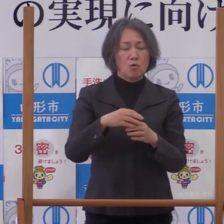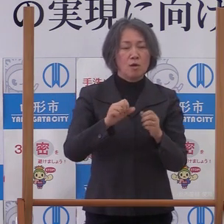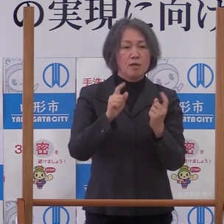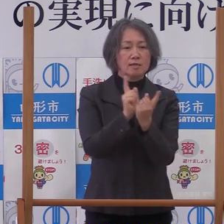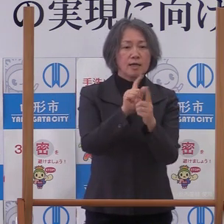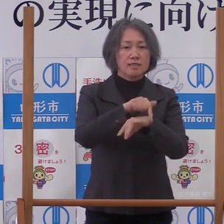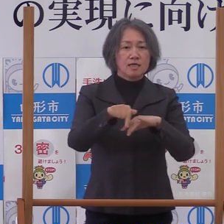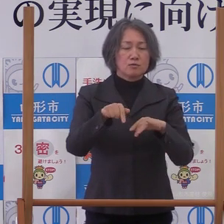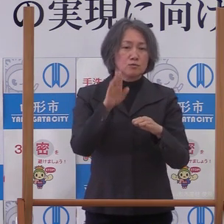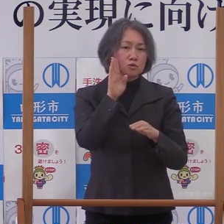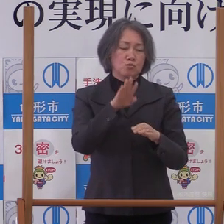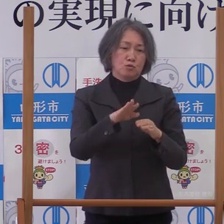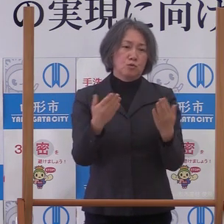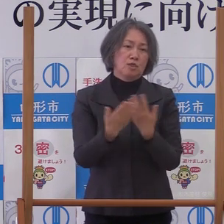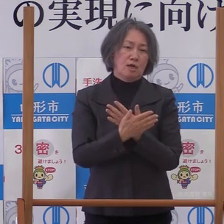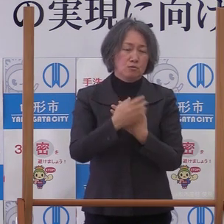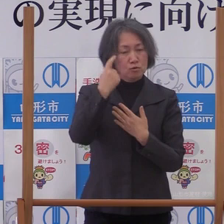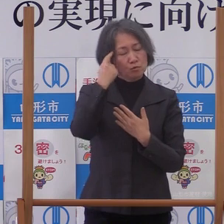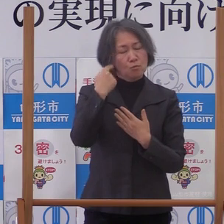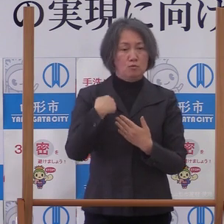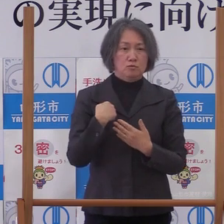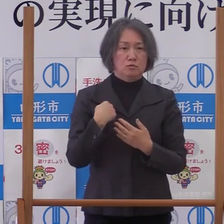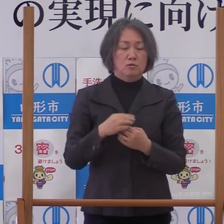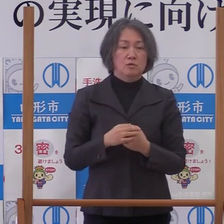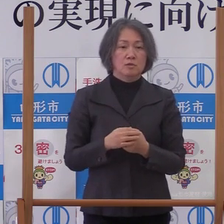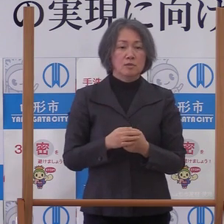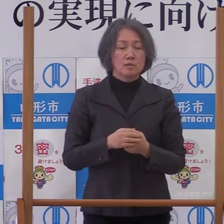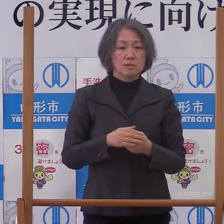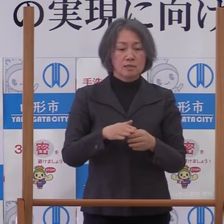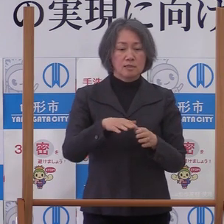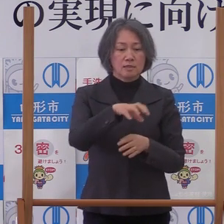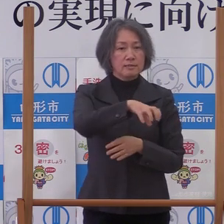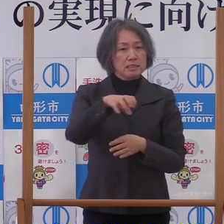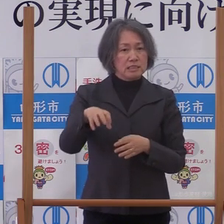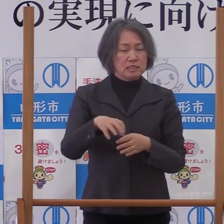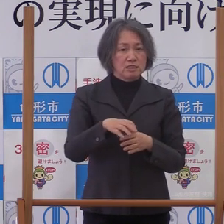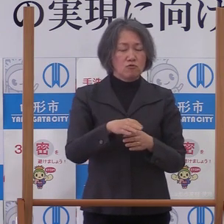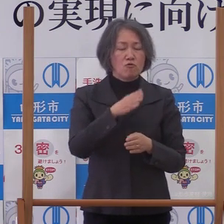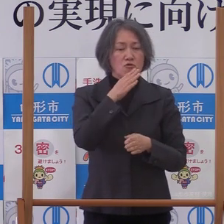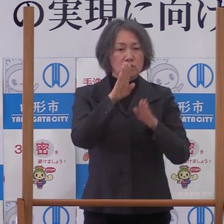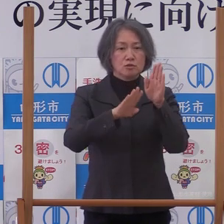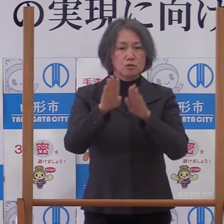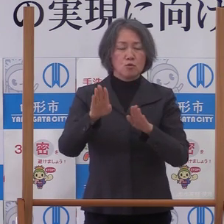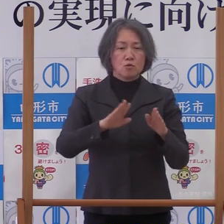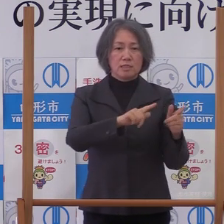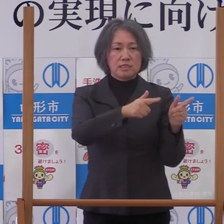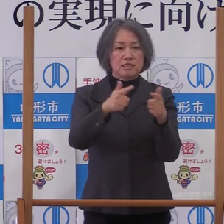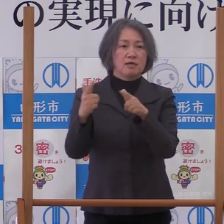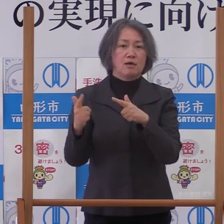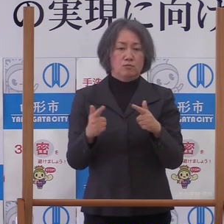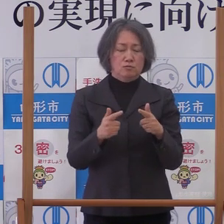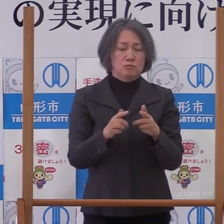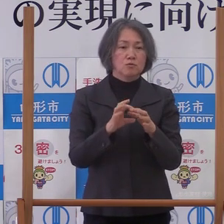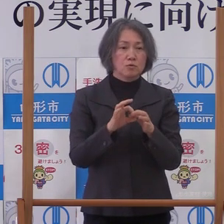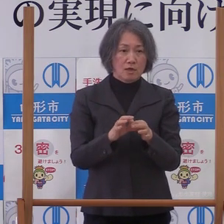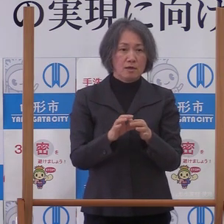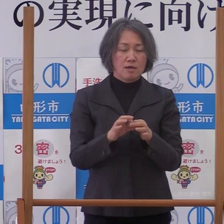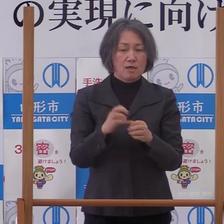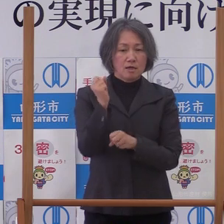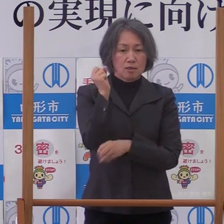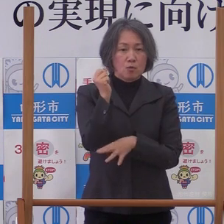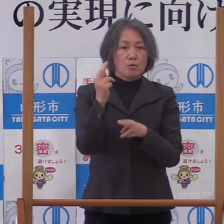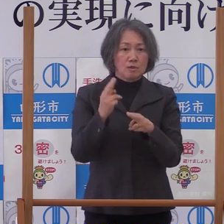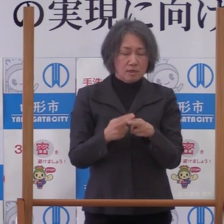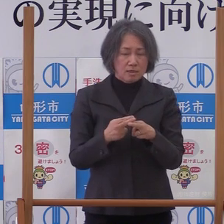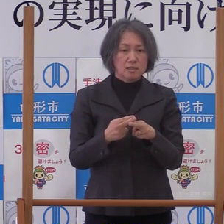やはりそれぞれ地域の実情はかなり異なっているということでありますので、基本的に